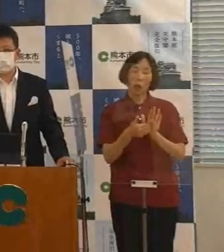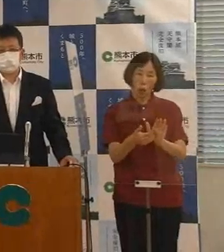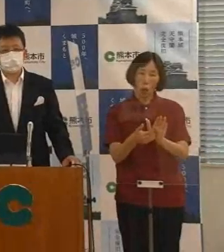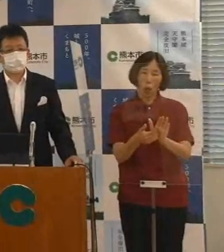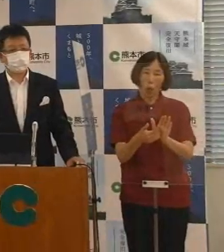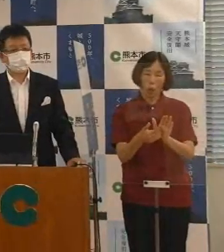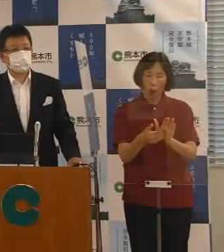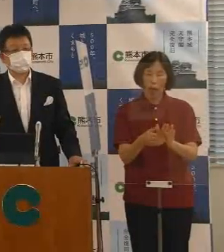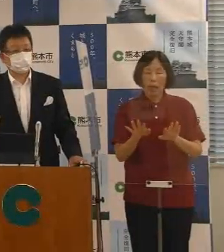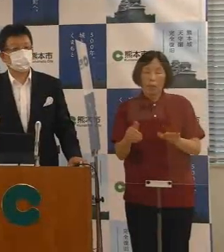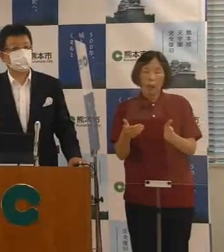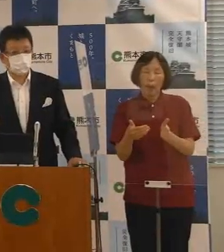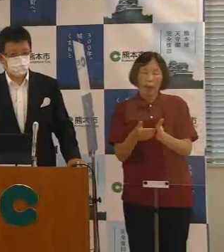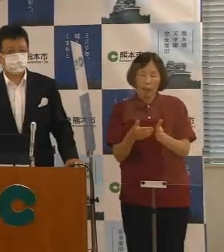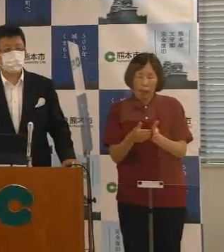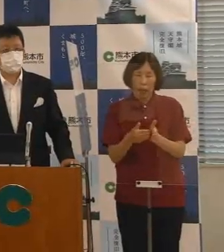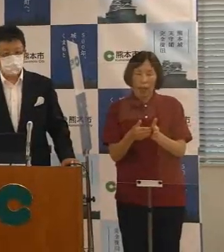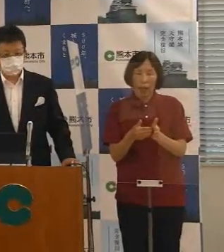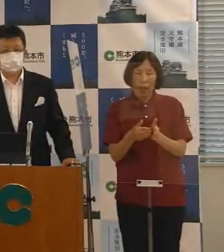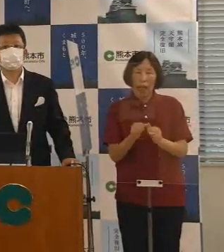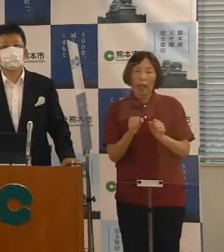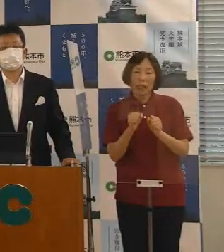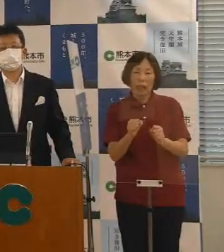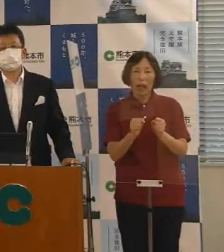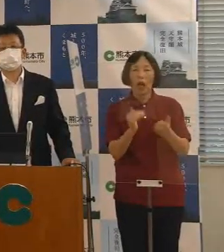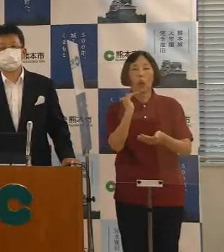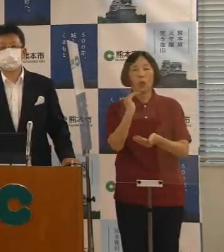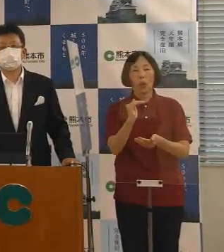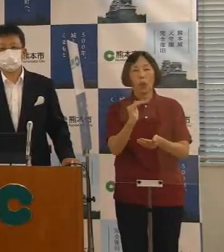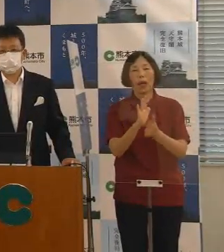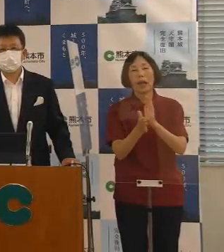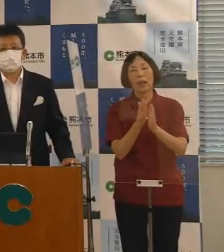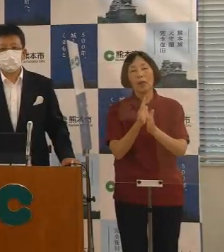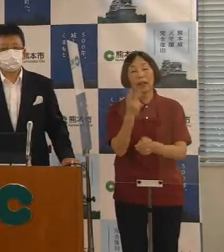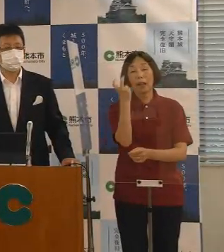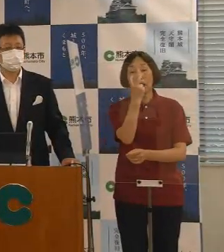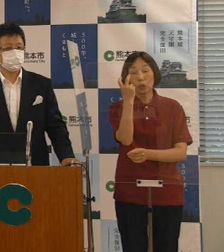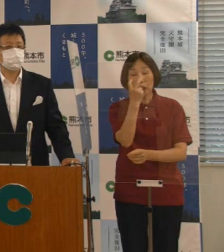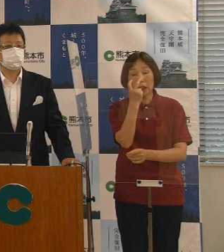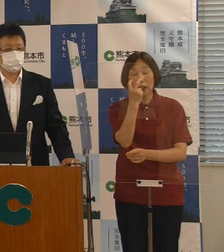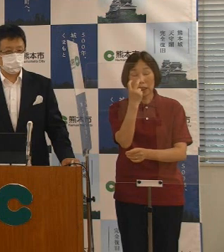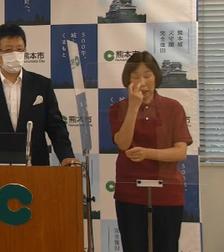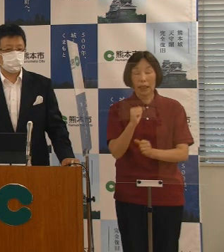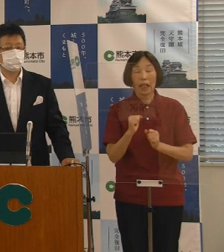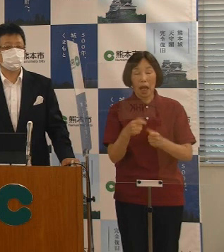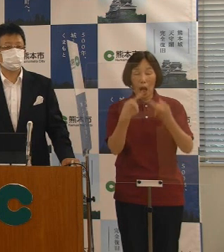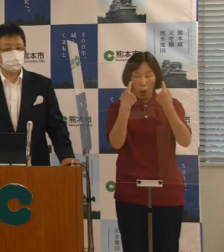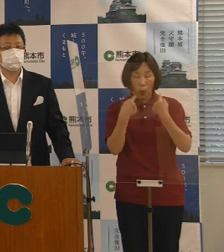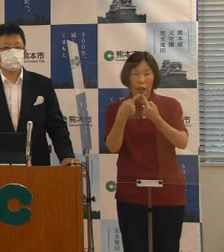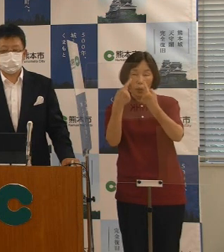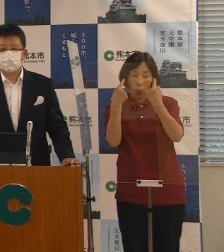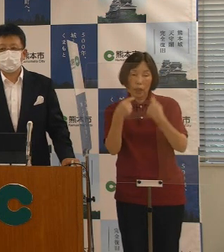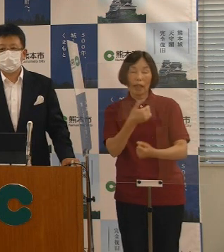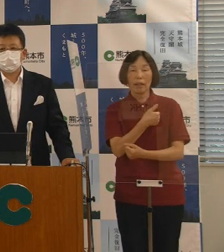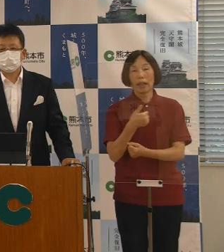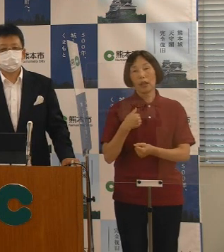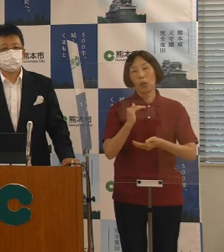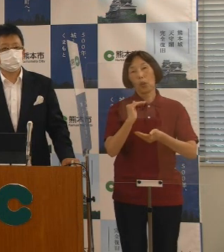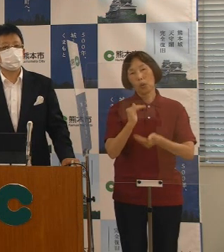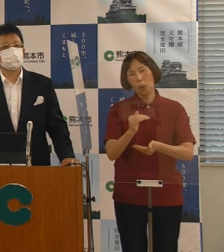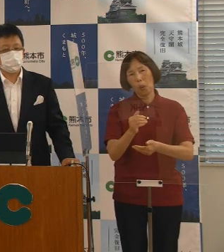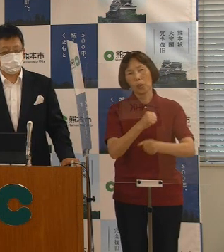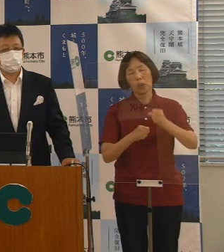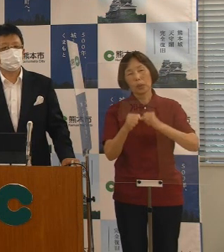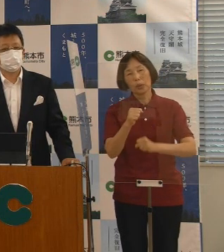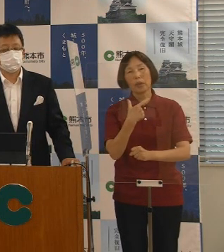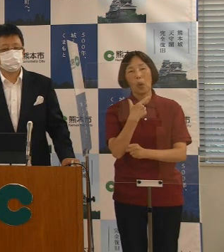たことが本当におろそかになってないか、もう一度確認をしていただいて、個人個人でできる範囲のことはぜひですね取り組